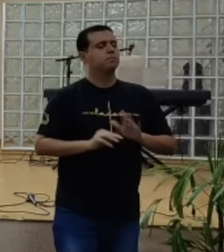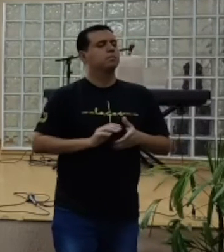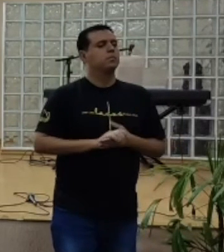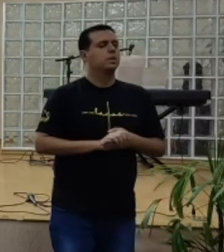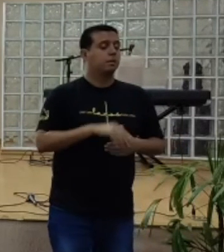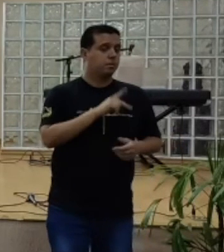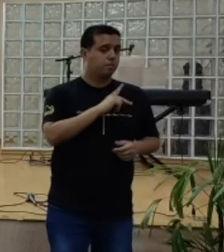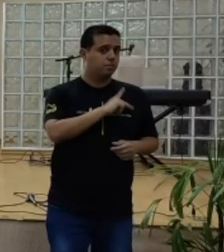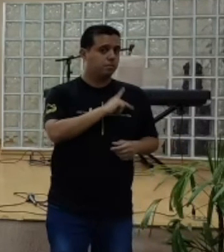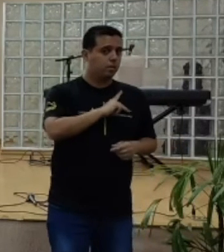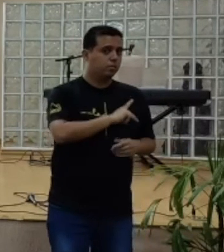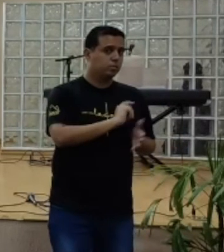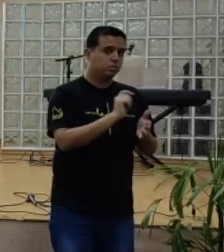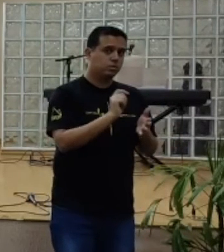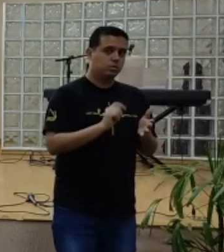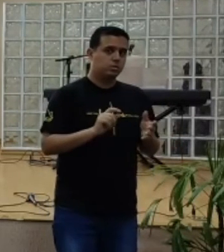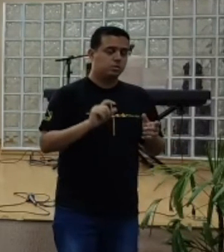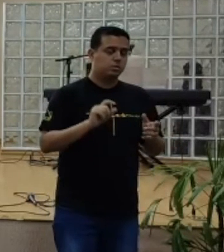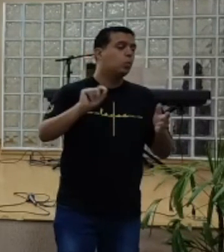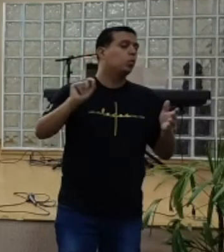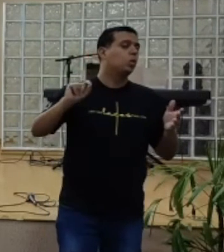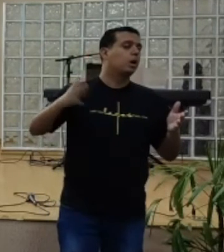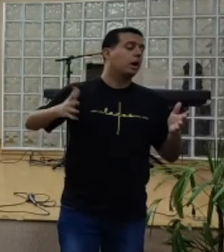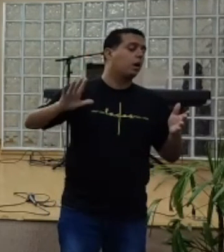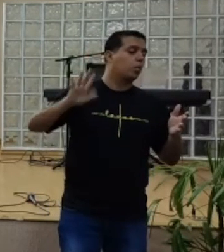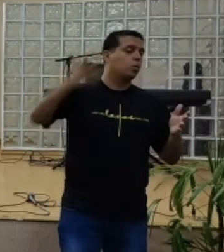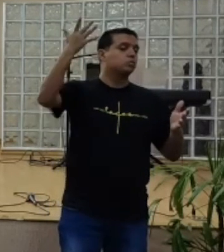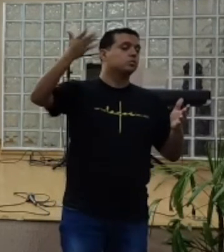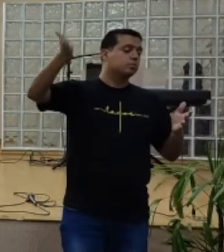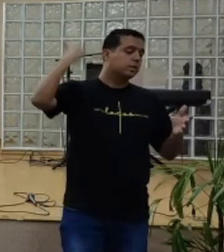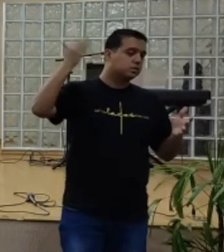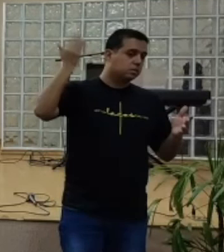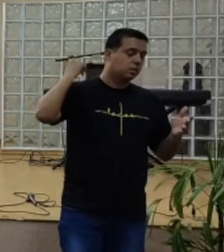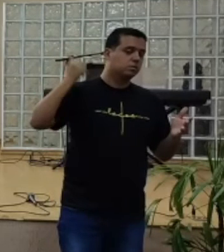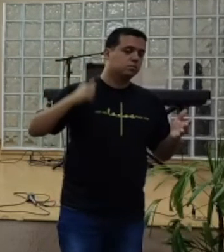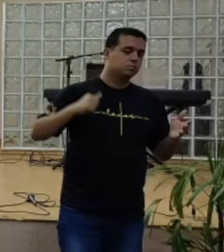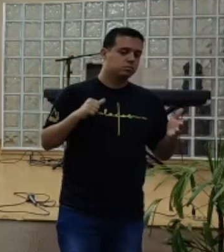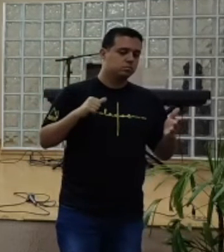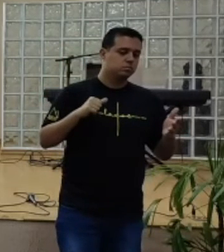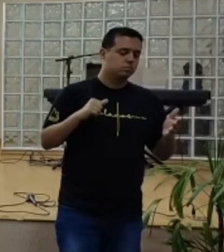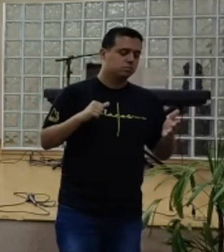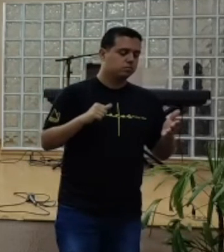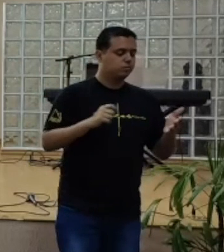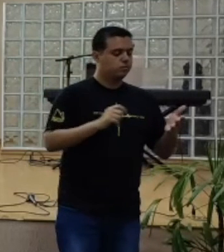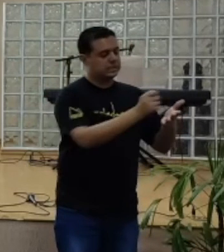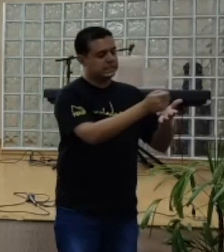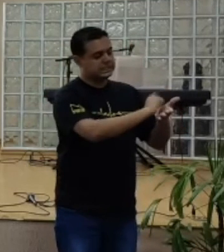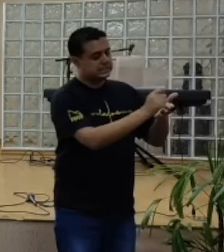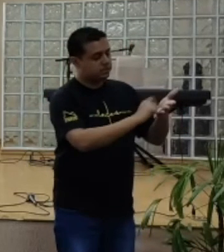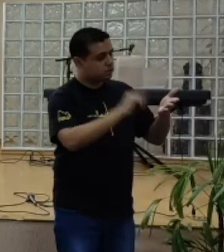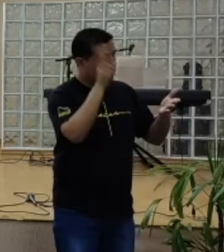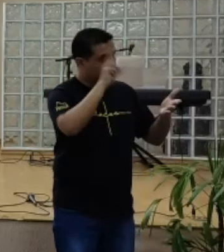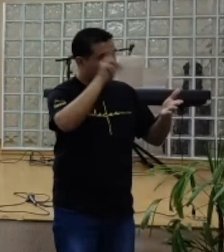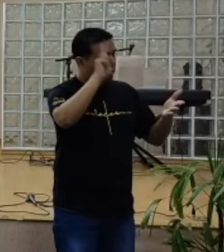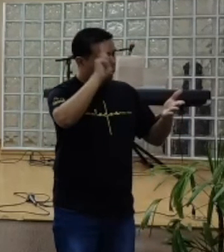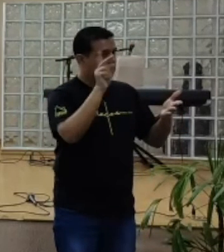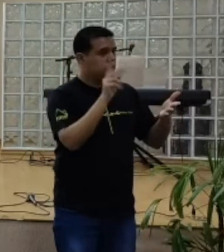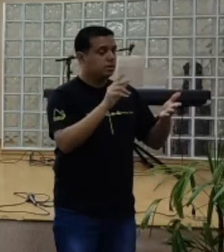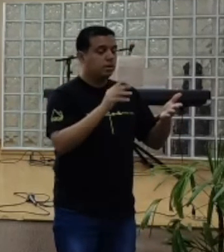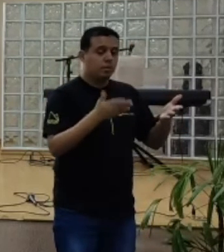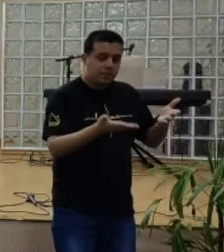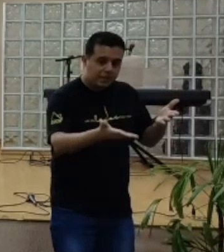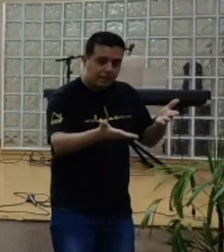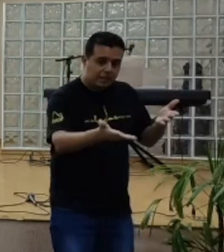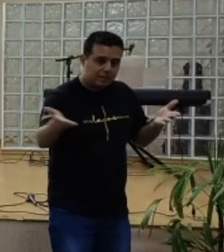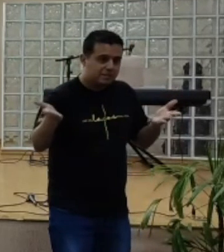aquilo que aconteceu e descrevendo a história para aqueles